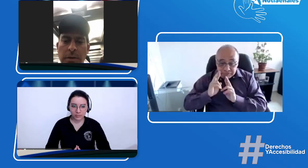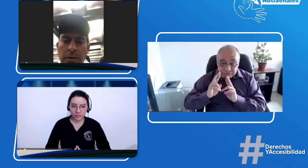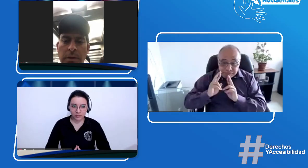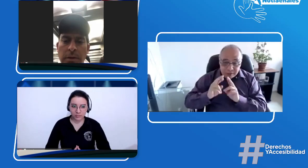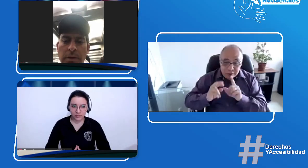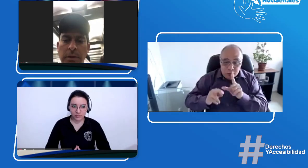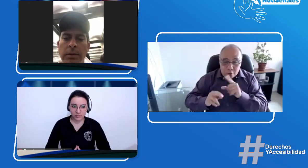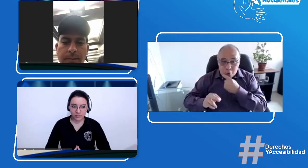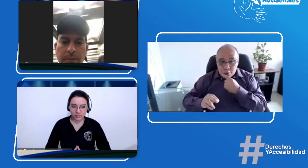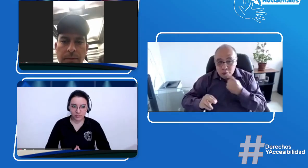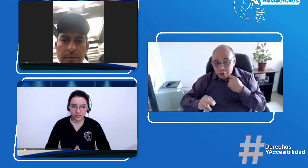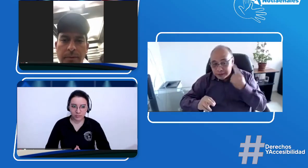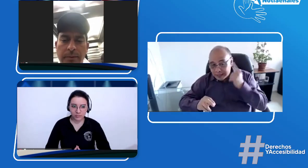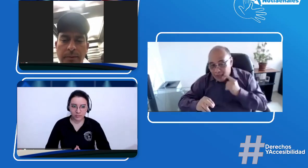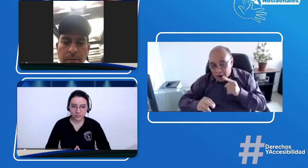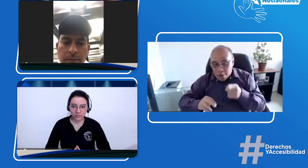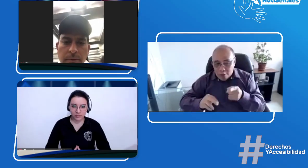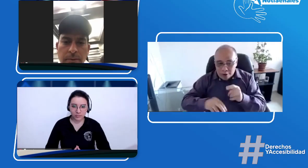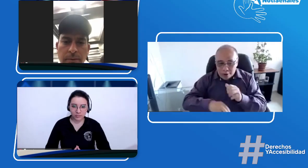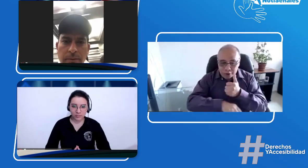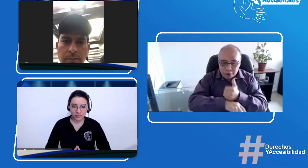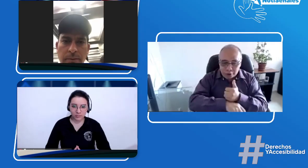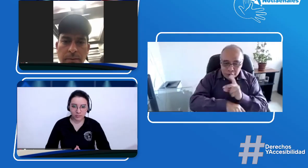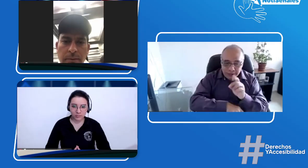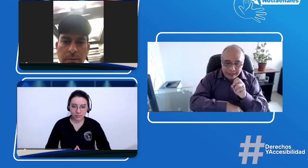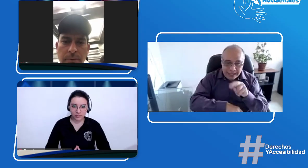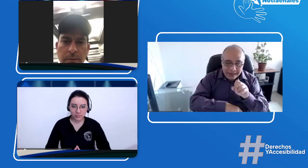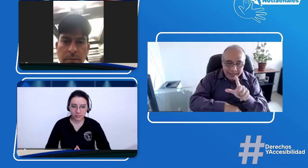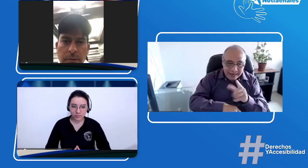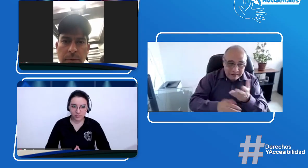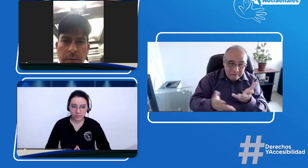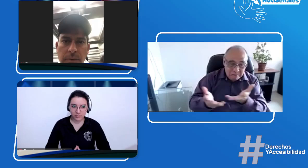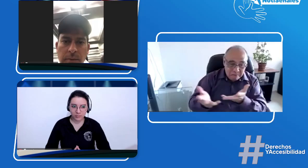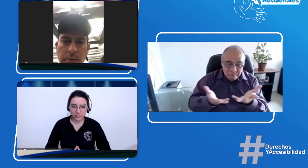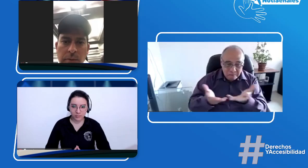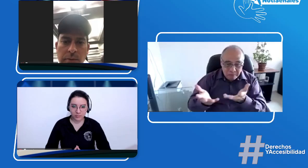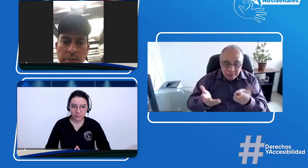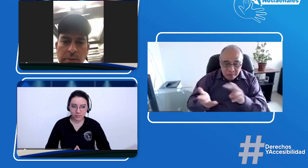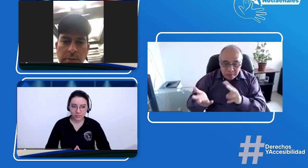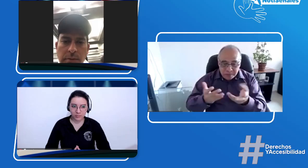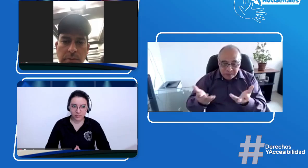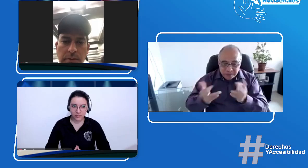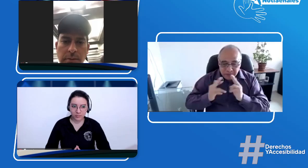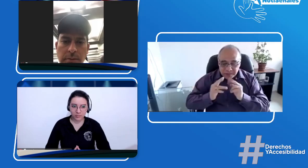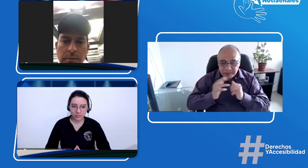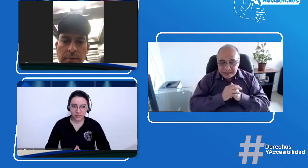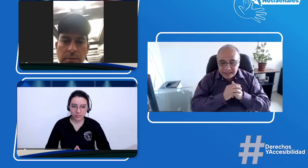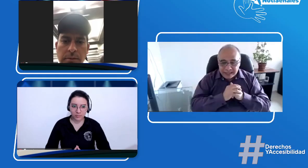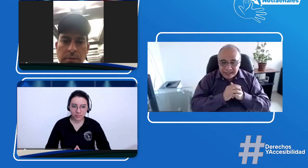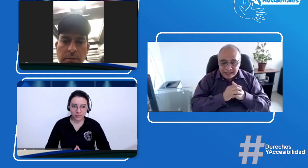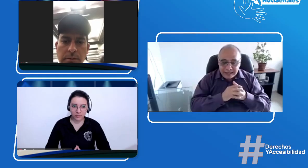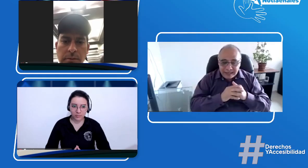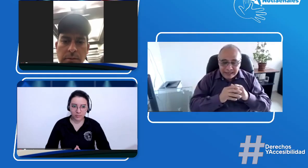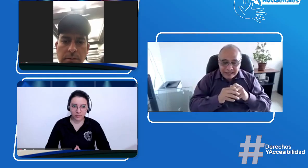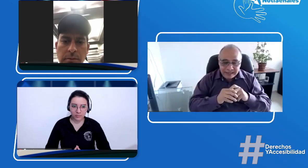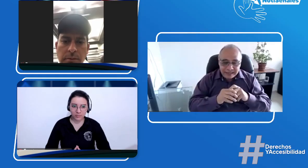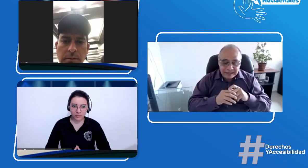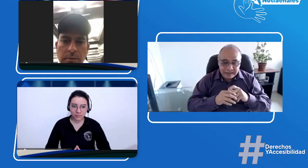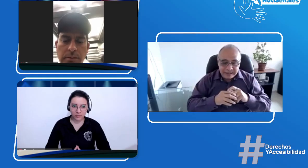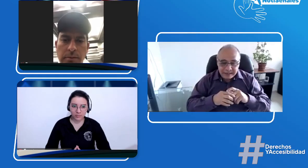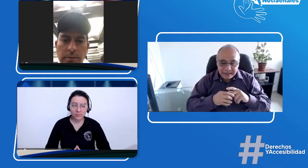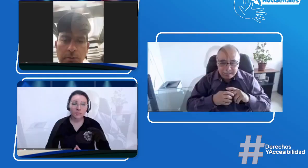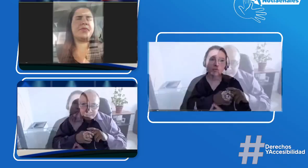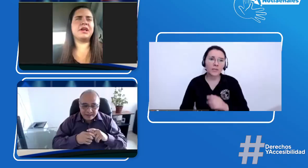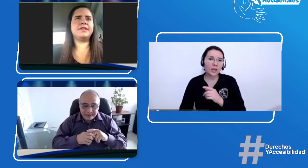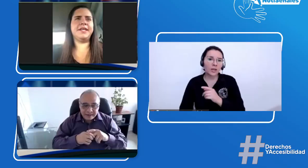Yo creería que esta respuesta me la podría dar, podría ayudarme quizás Lucía, ¿te parece bien? Claro que